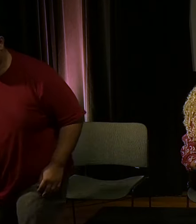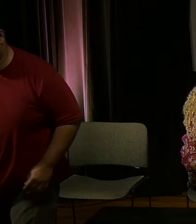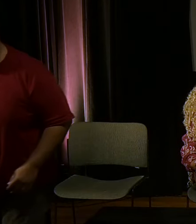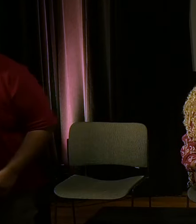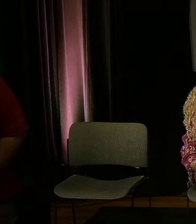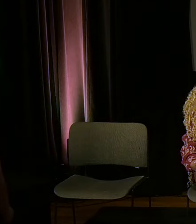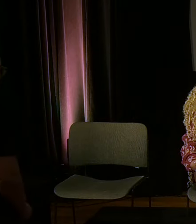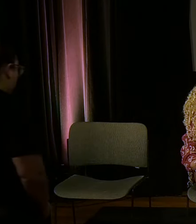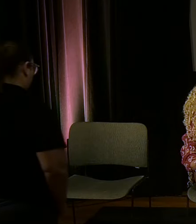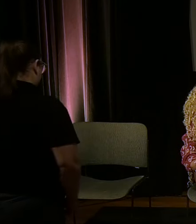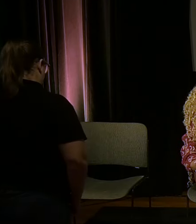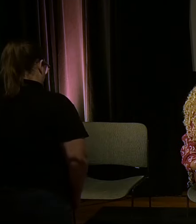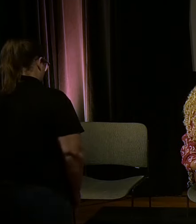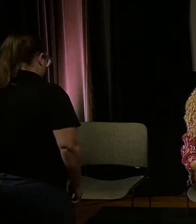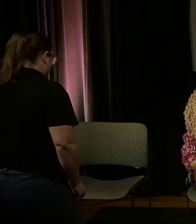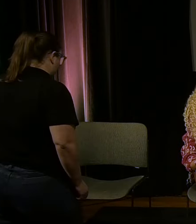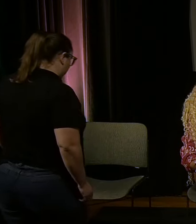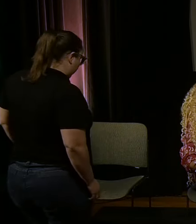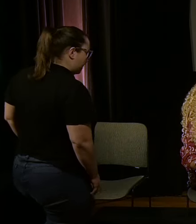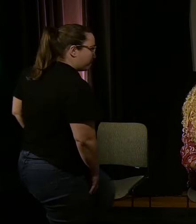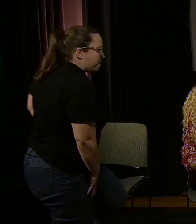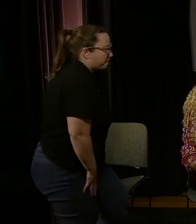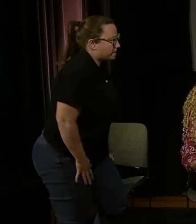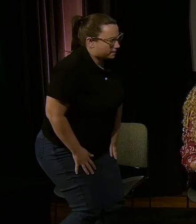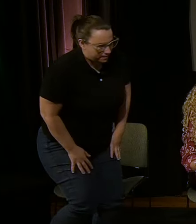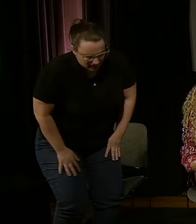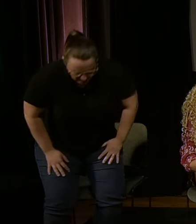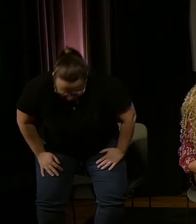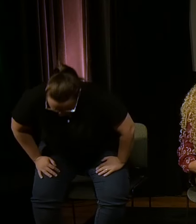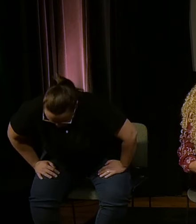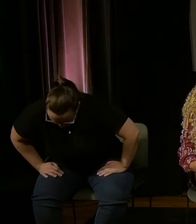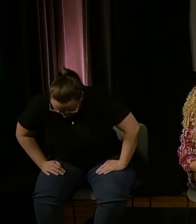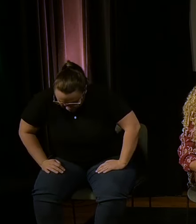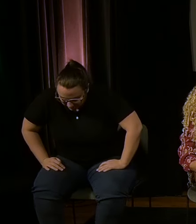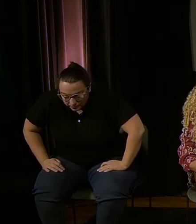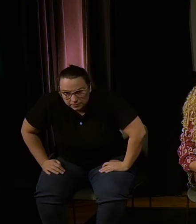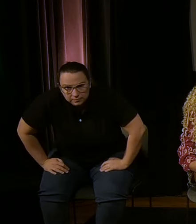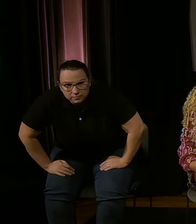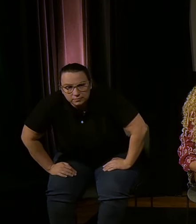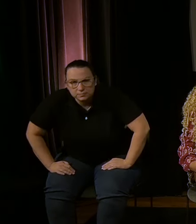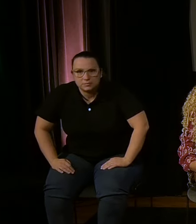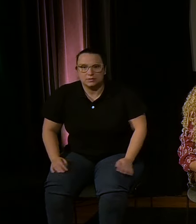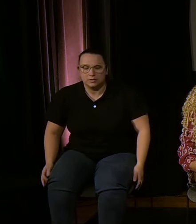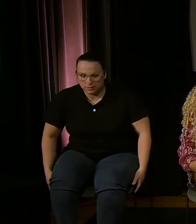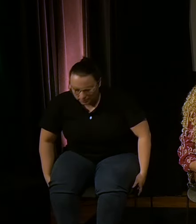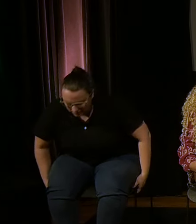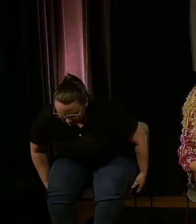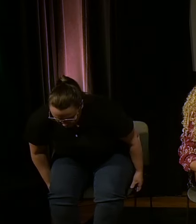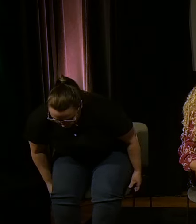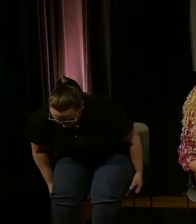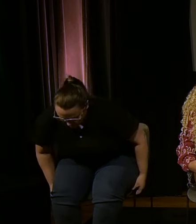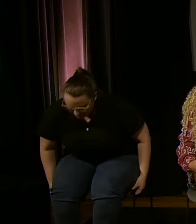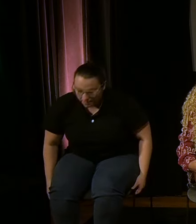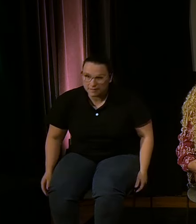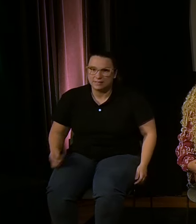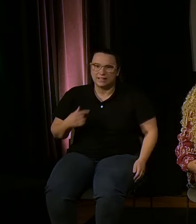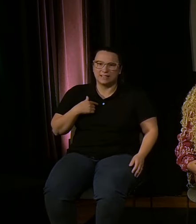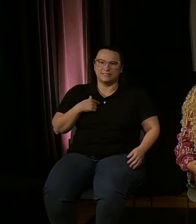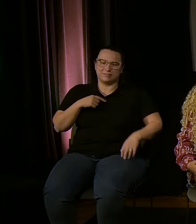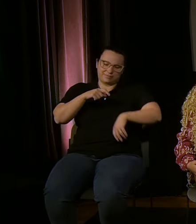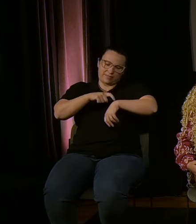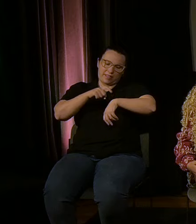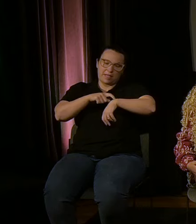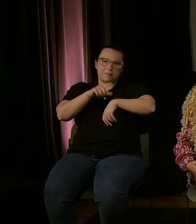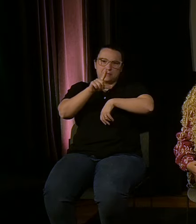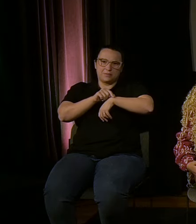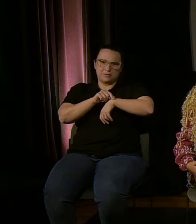pouquinho de tempo, mas eu queria... Você acha que... É porque eu pensei aqui, separei para a gente ler os resumos dos filmes que